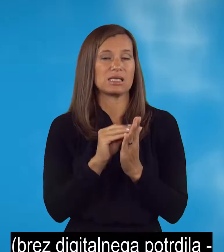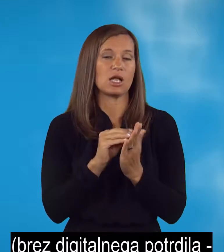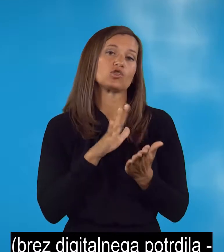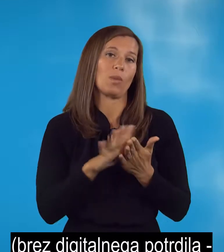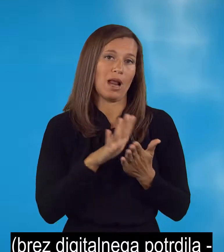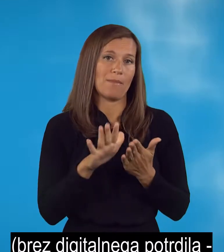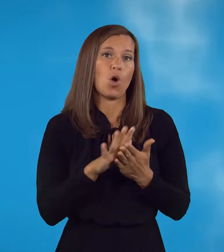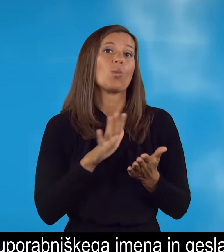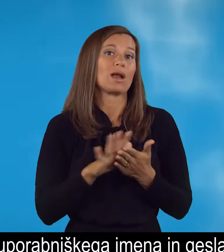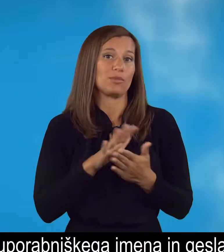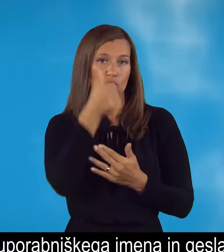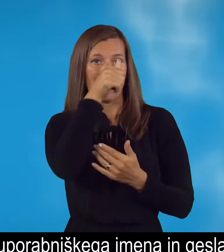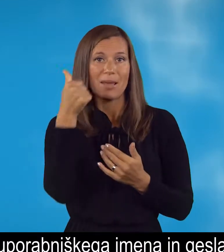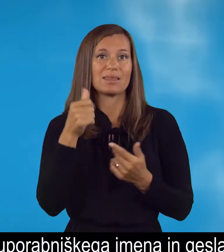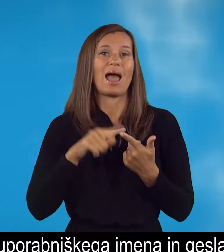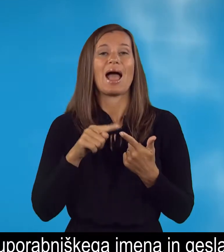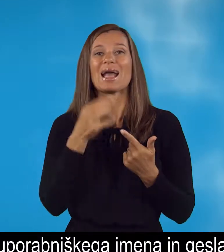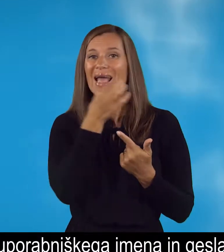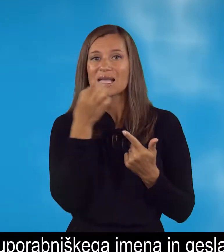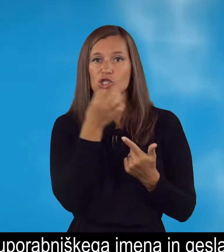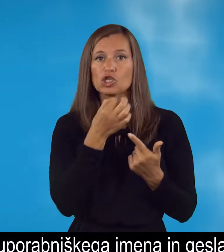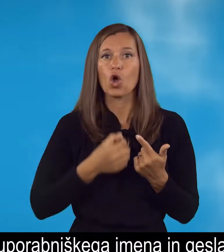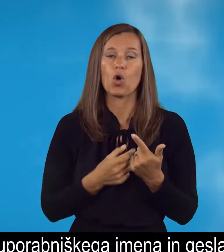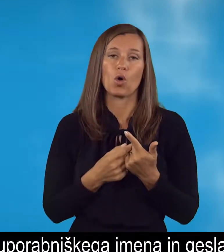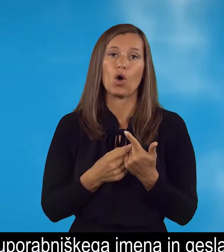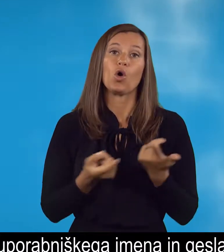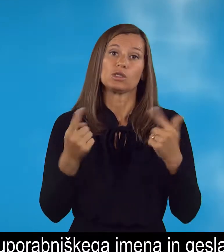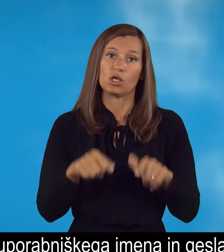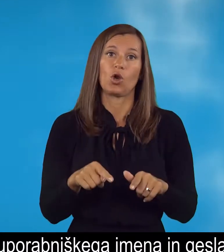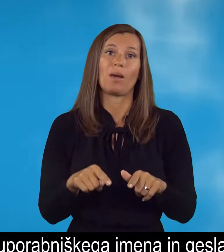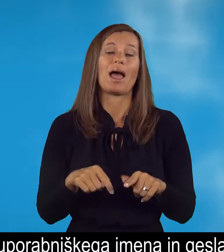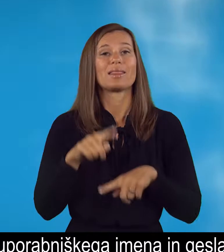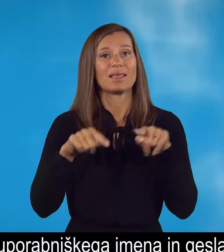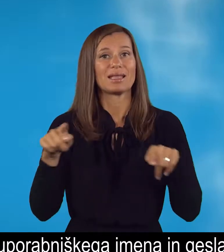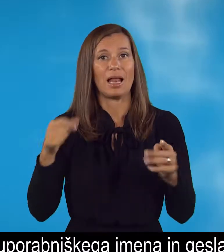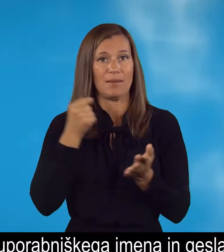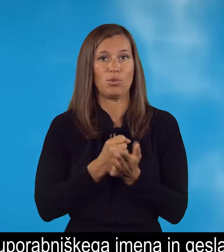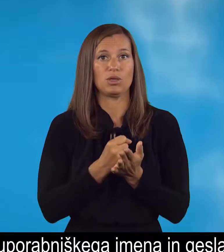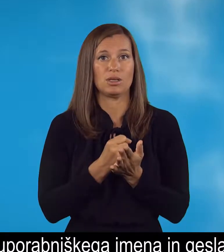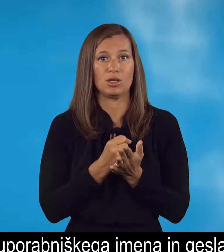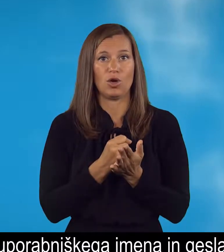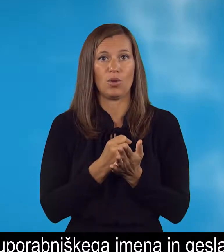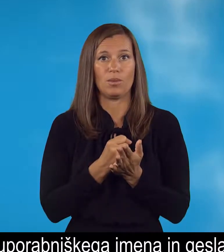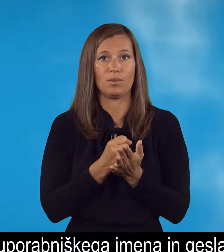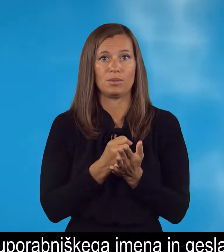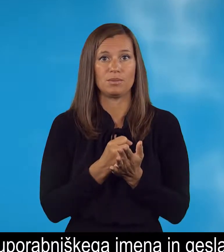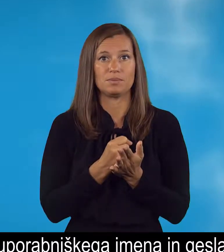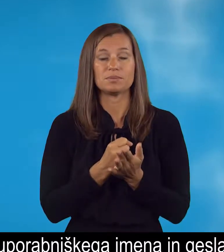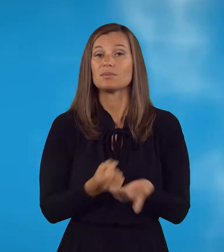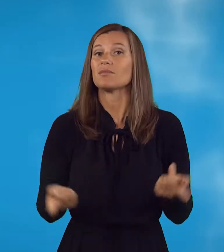Registrirate se z uporabo uporabniškega imena in gesla oziroma z digitalnim potrdilom.